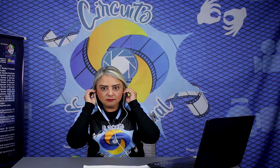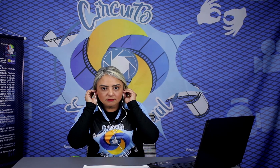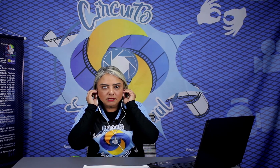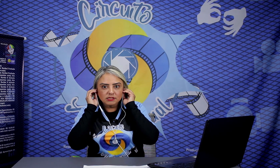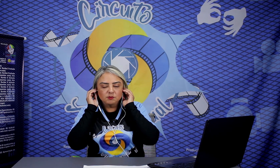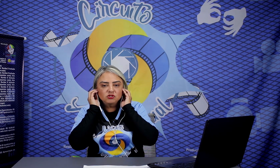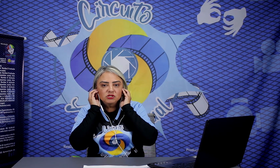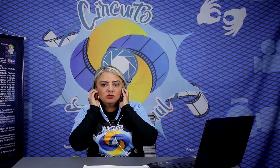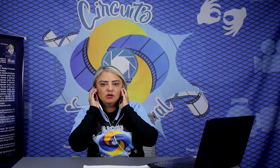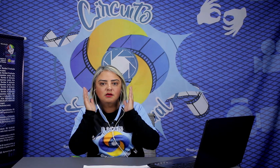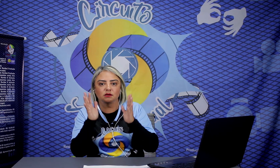Respondi sua